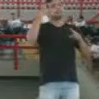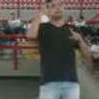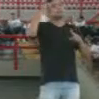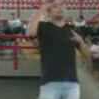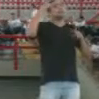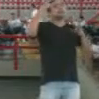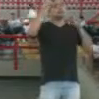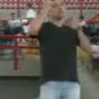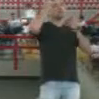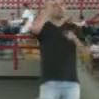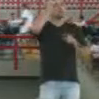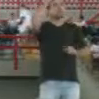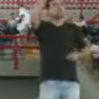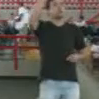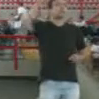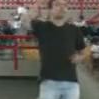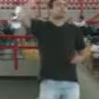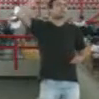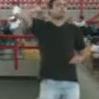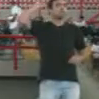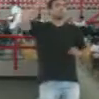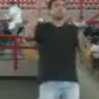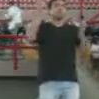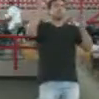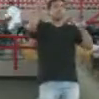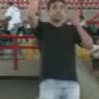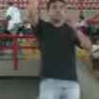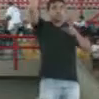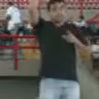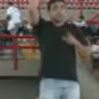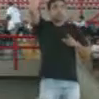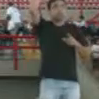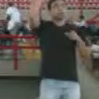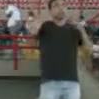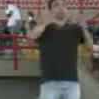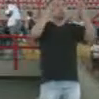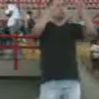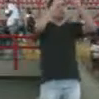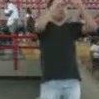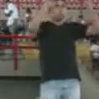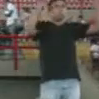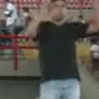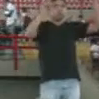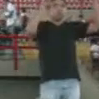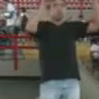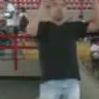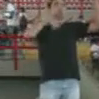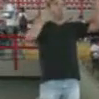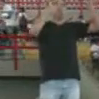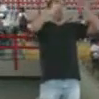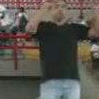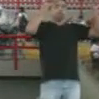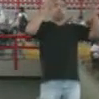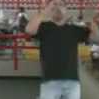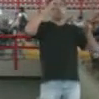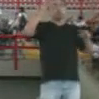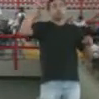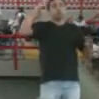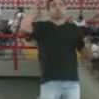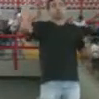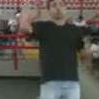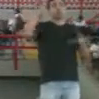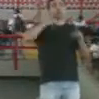ter se lembrado, mas lá na sua cabeça existe uma frase da cultura popular, que é a que tem